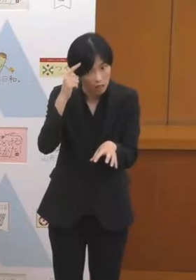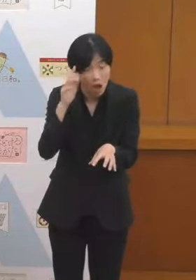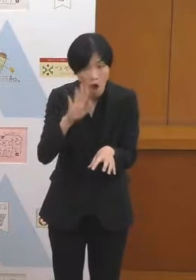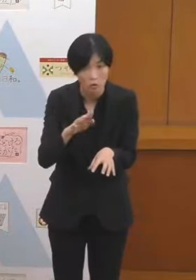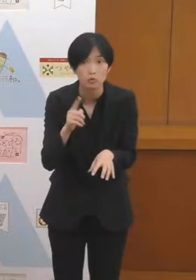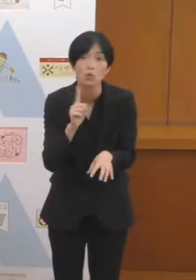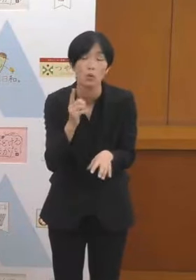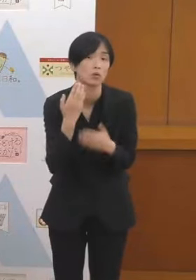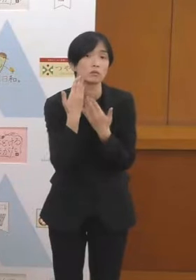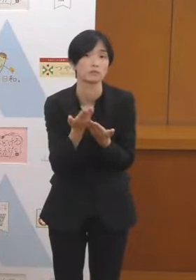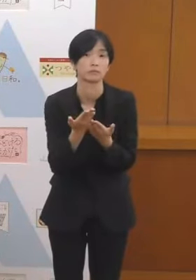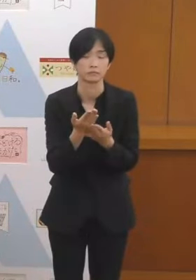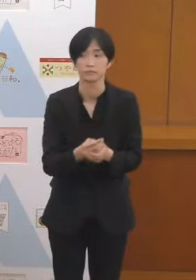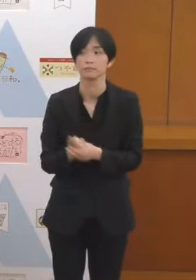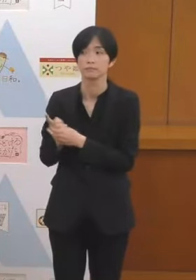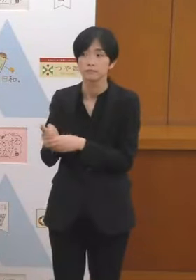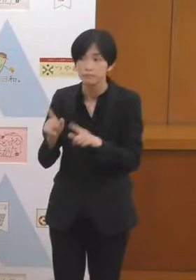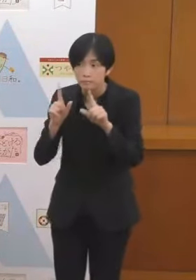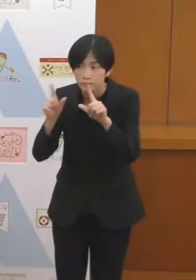ください